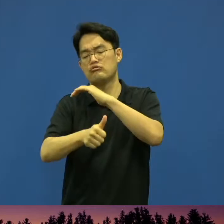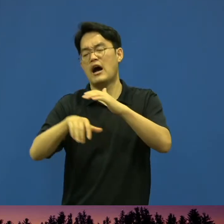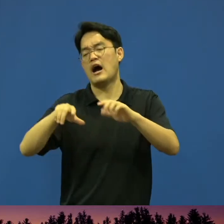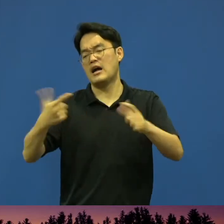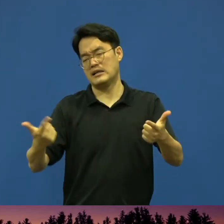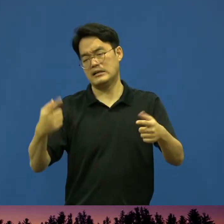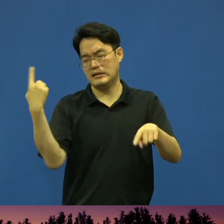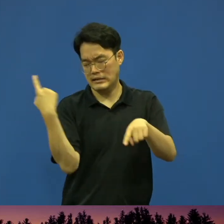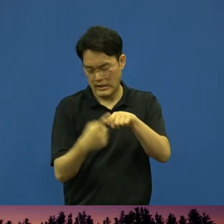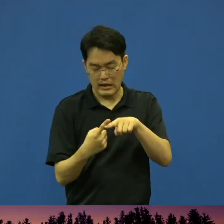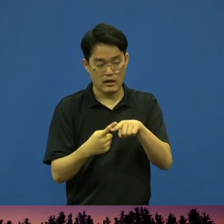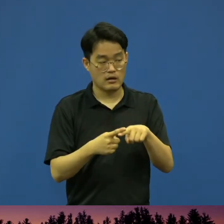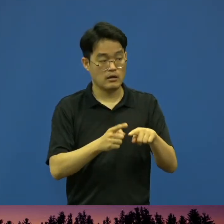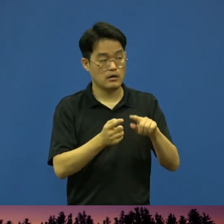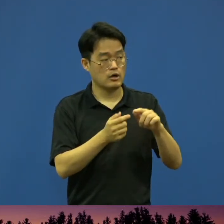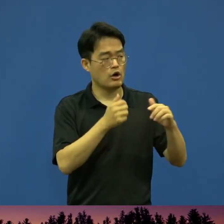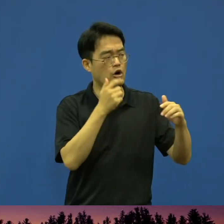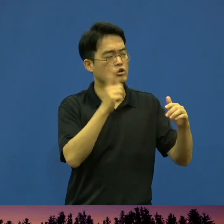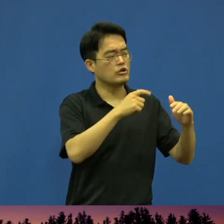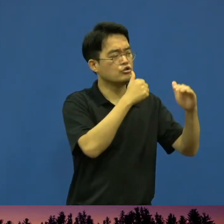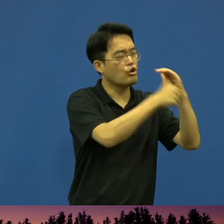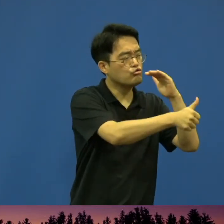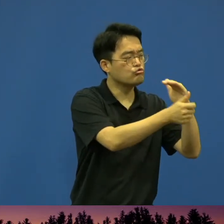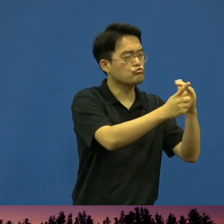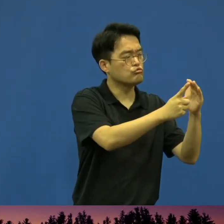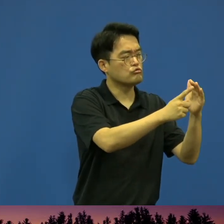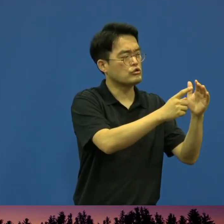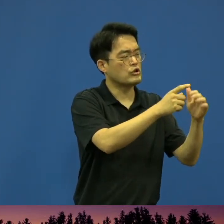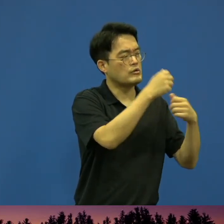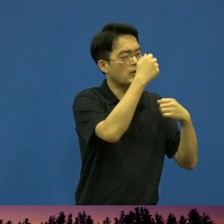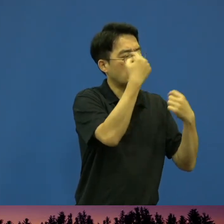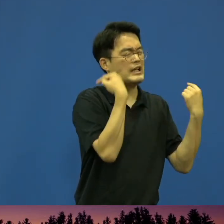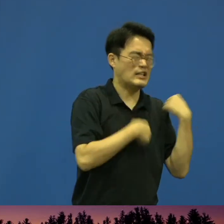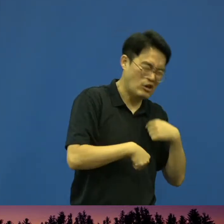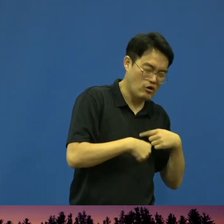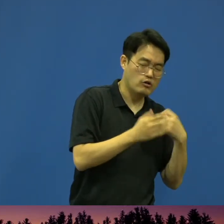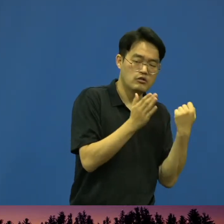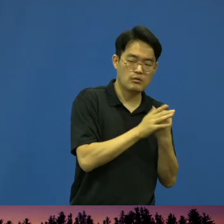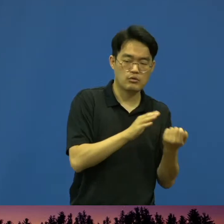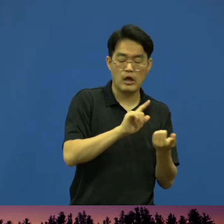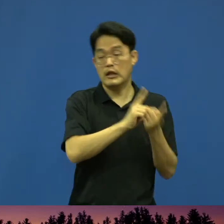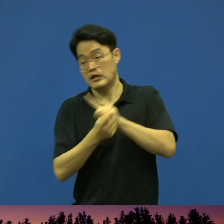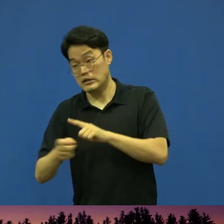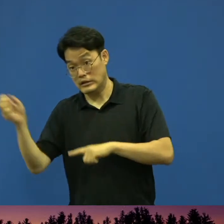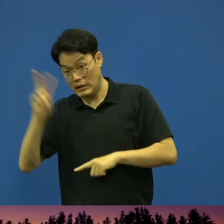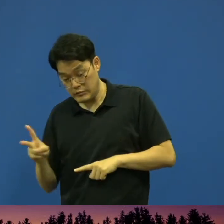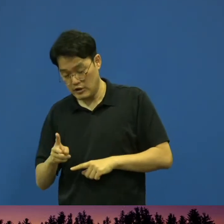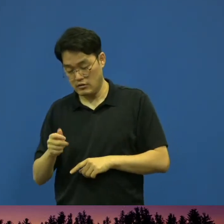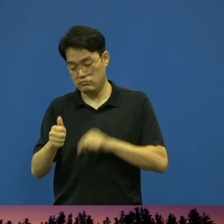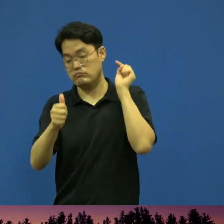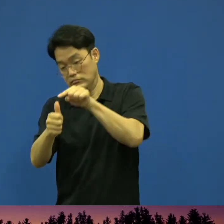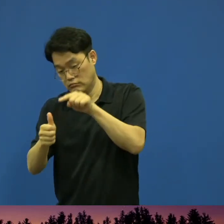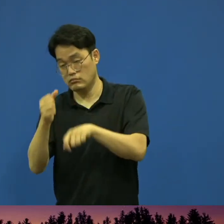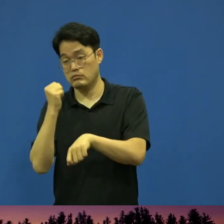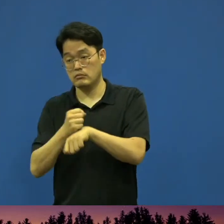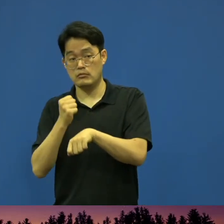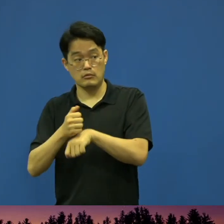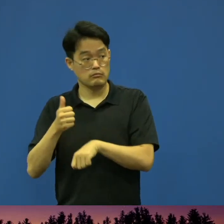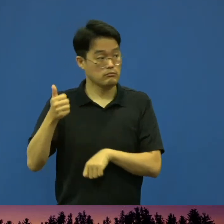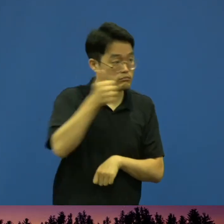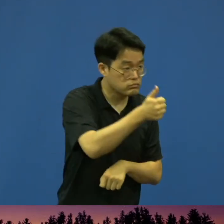아주 가장 늦게 갑작스럽게 합류하게 되자 바로 뛰어야 되는 그 상황에 맞는 신발이 없는